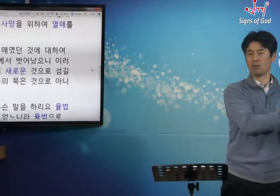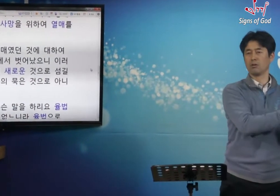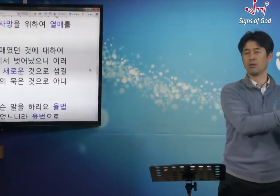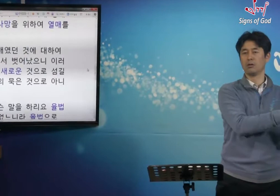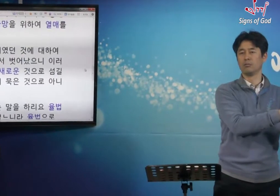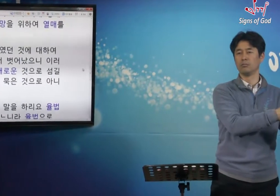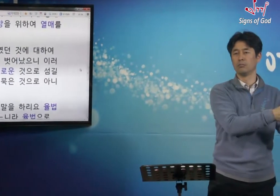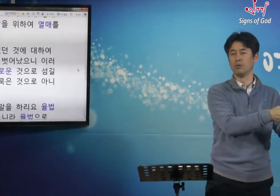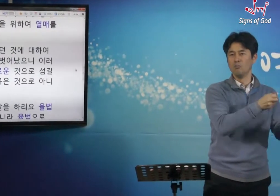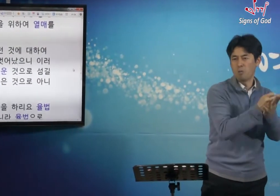모습이